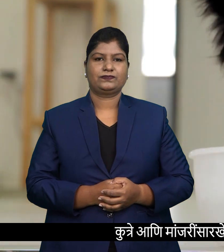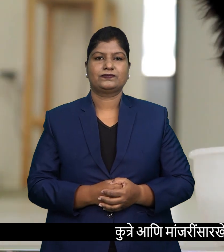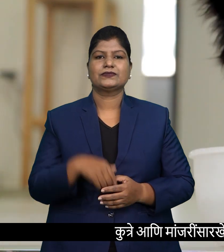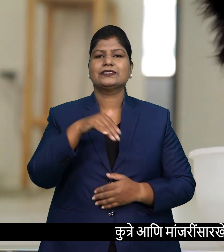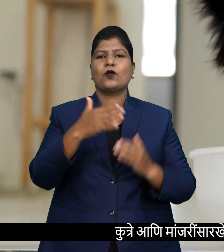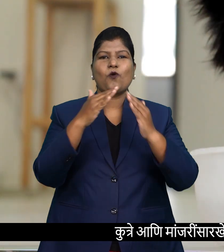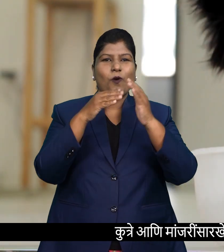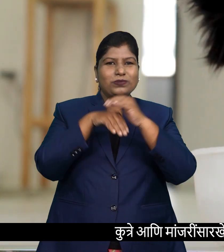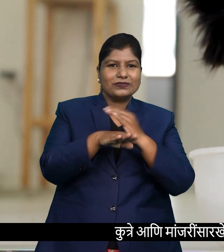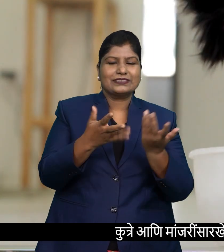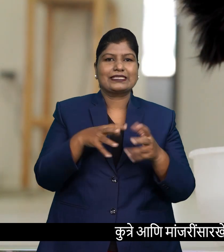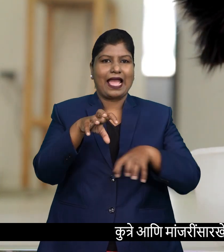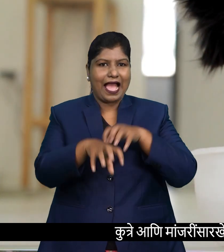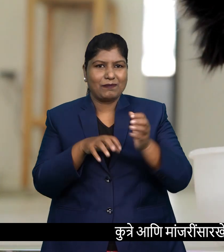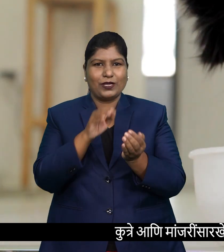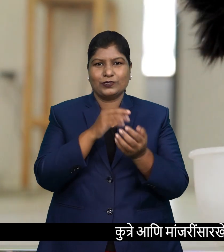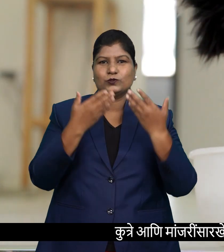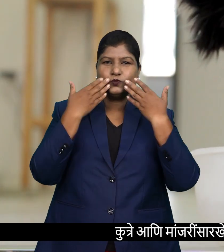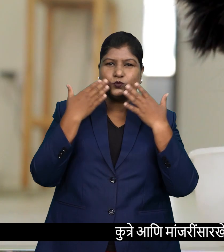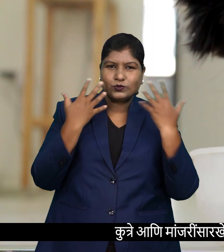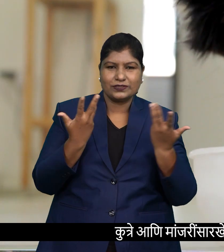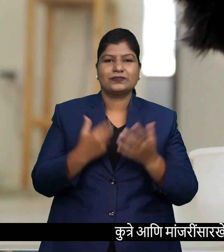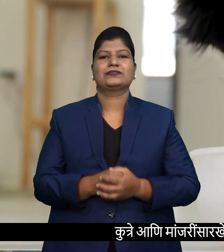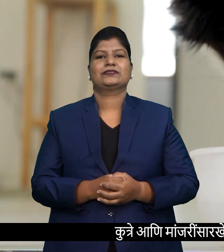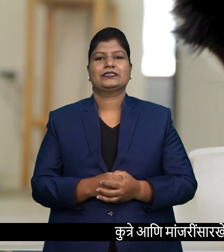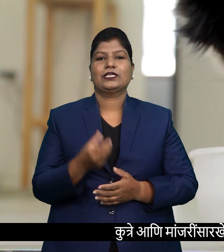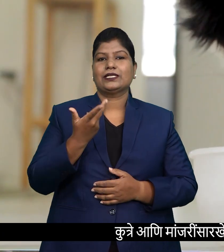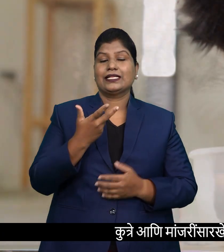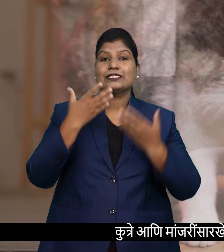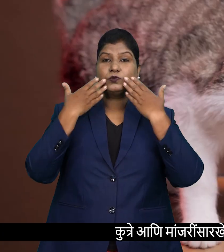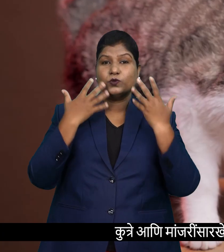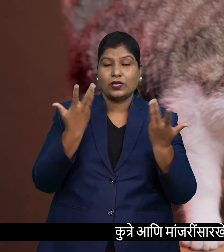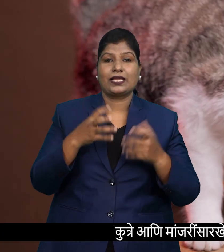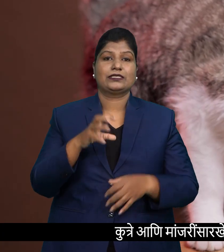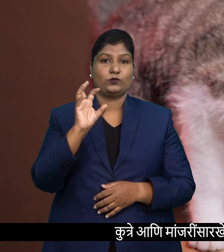कुत्रे आणि मांजरींसारखे पाळीव प्राणी मांस आणि दूध खातात.